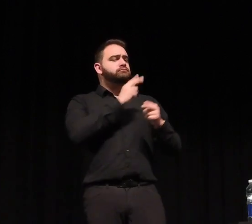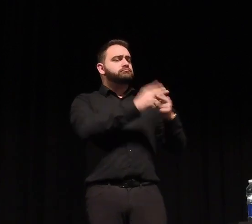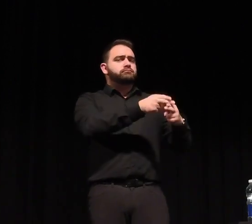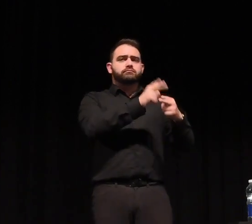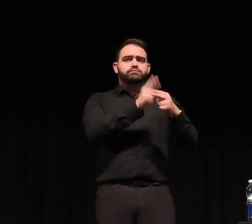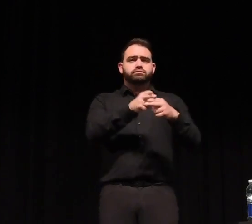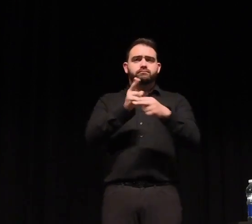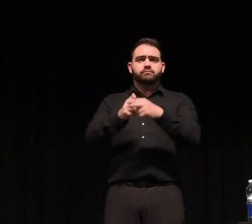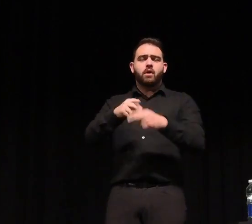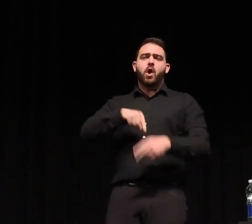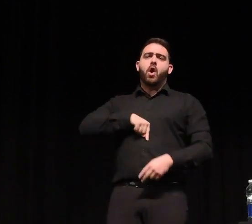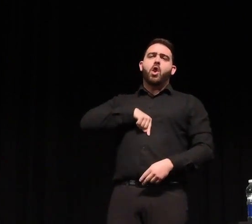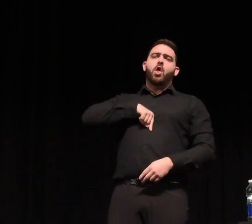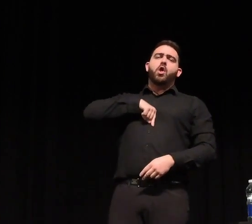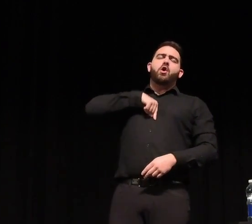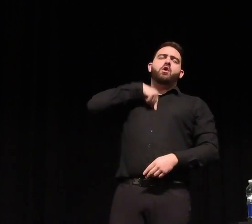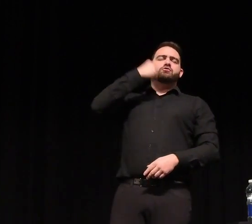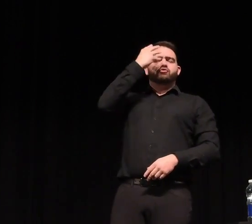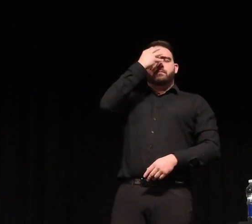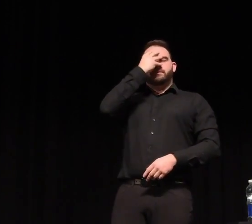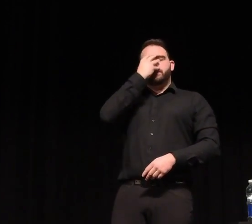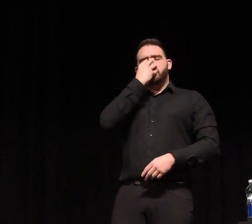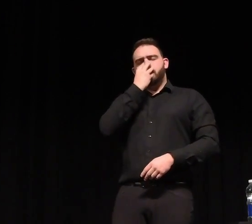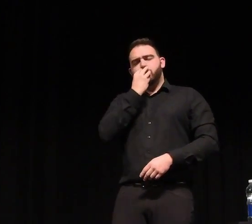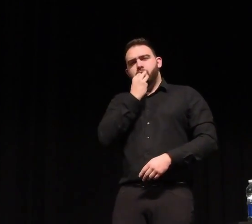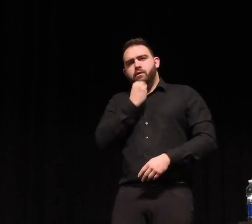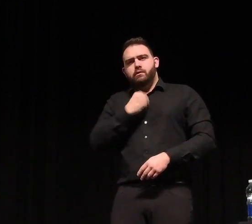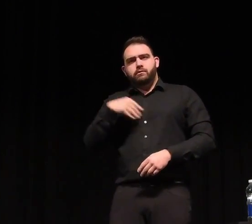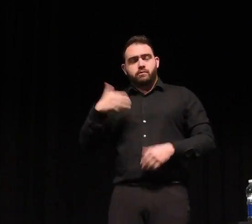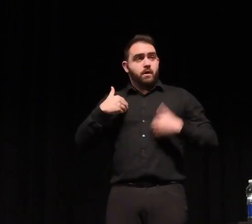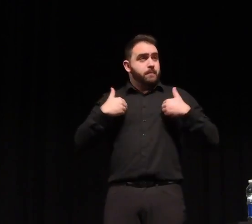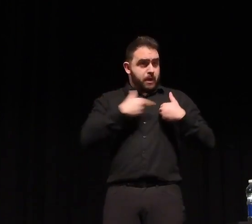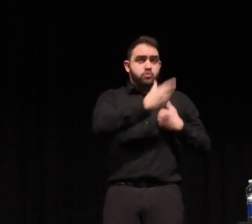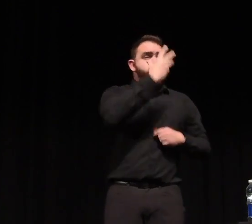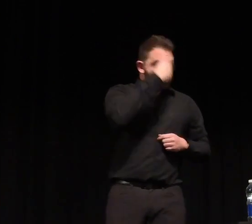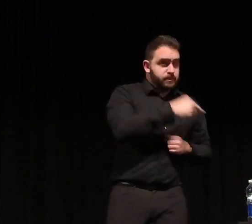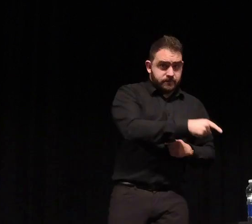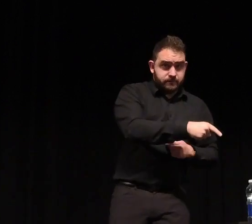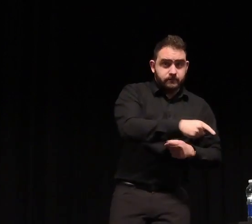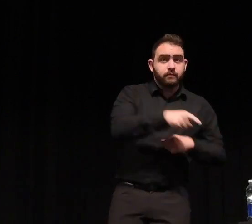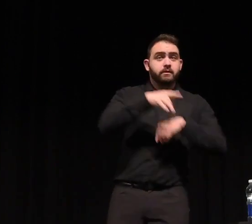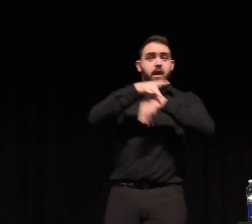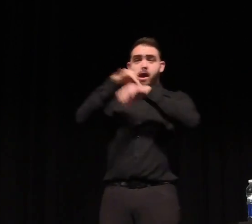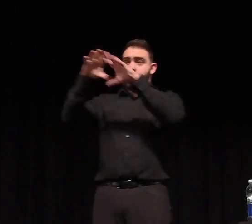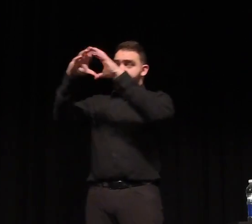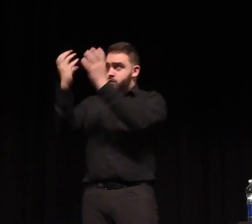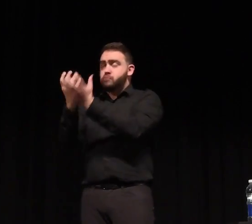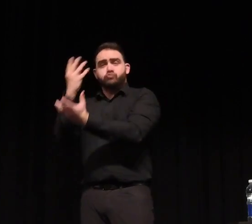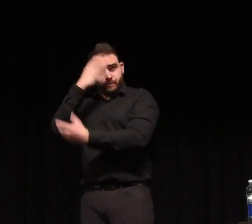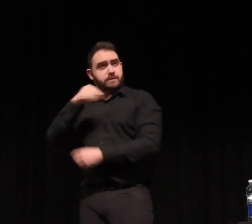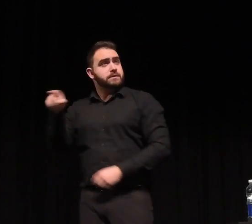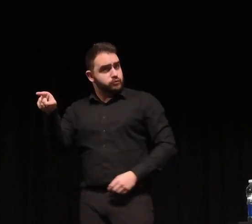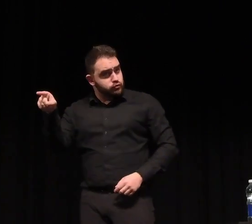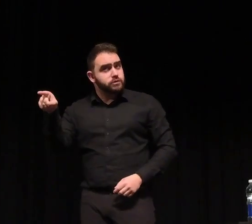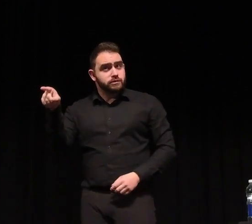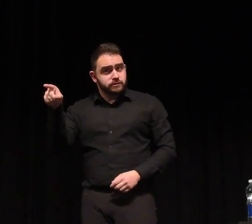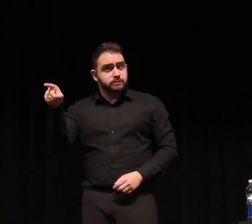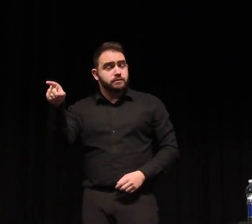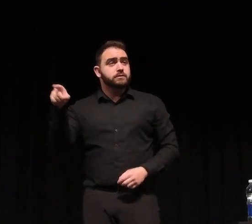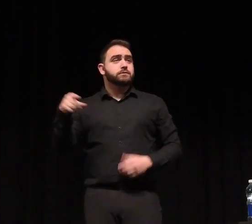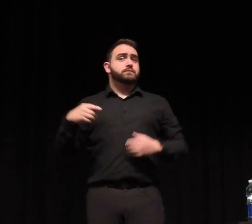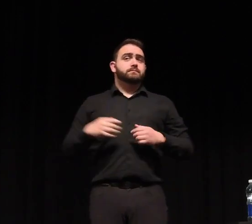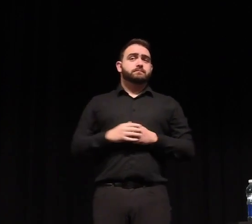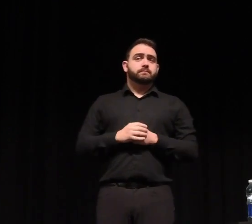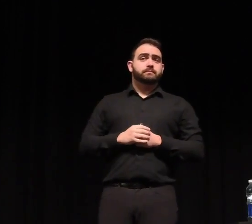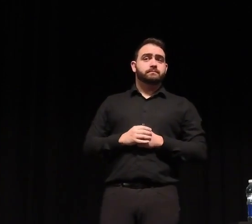sommeil. Les animaux dorment, Mère Terre dort. C'est pour ça qu'elle a une couverture de neige, pour